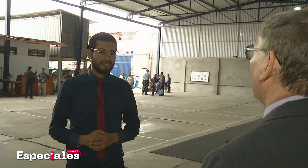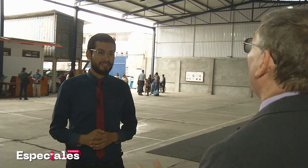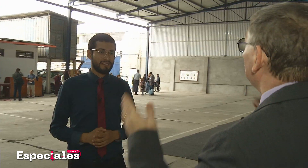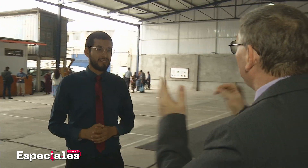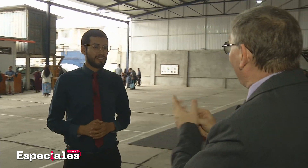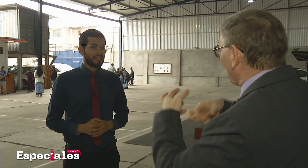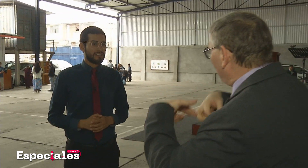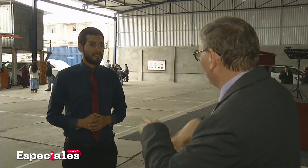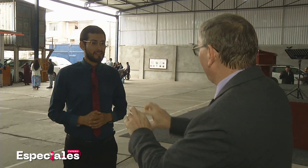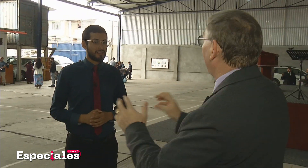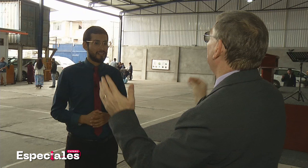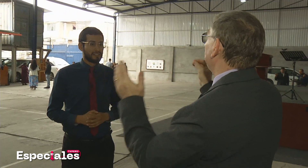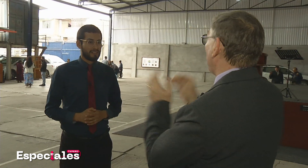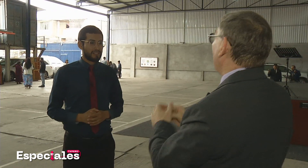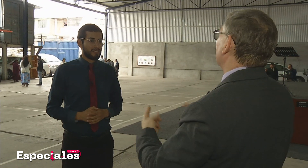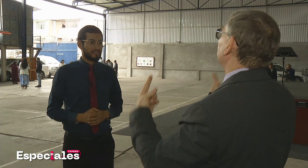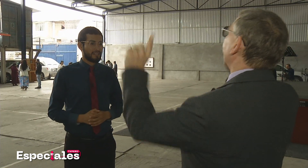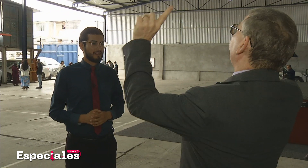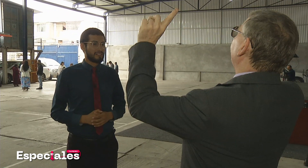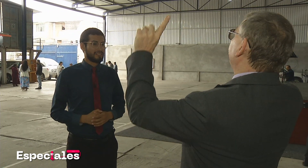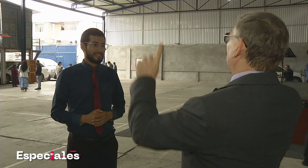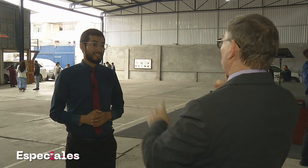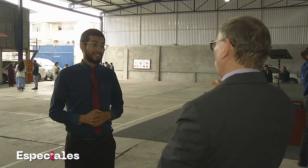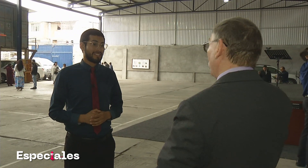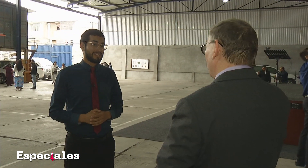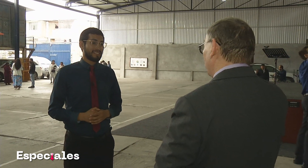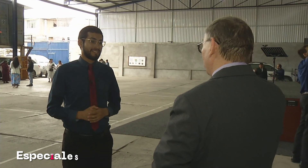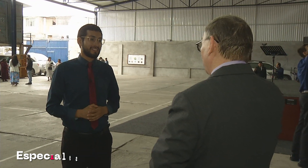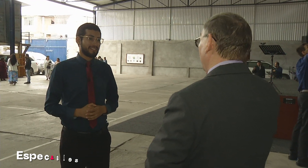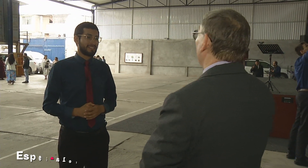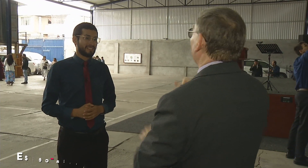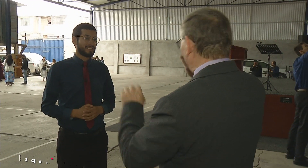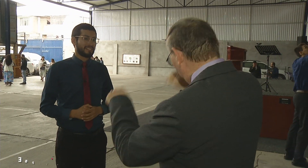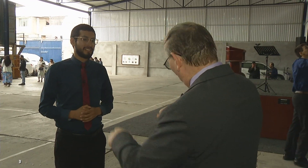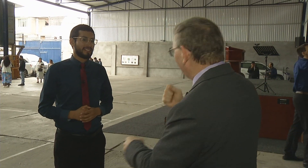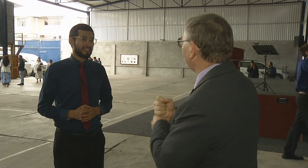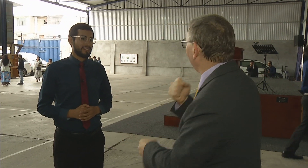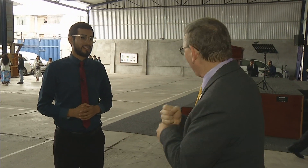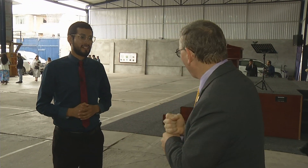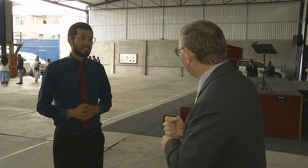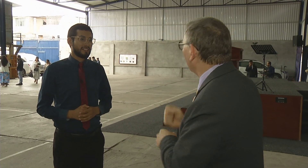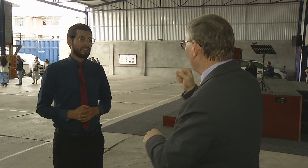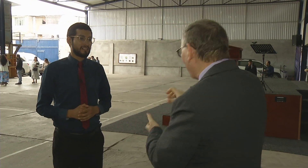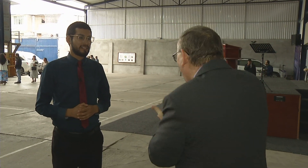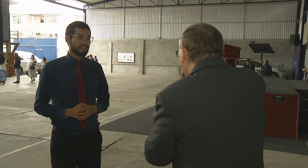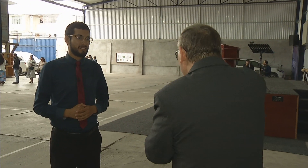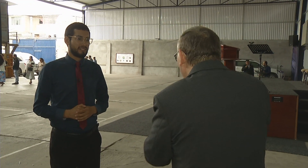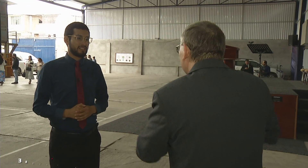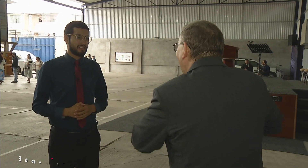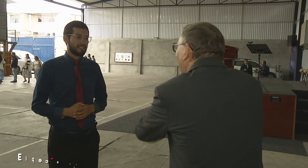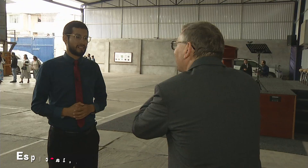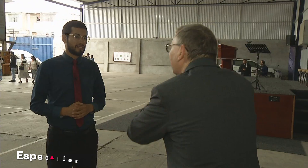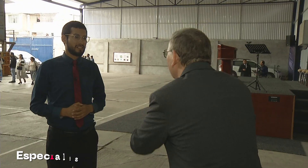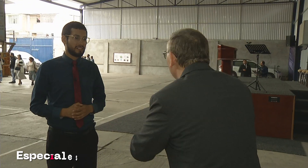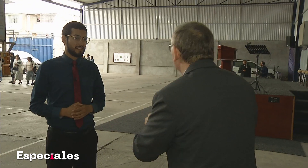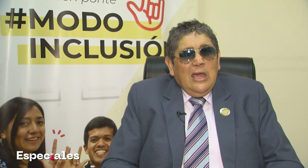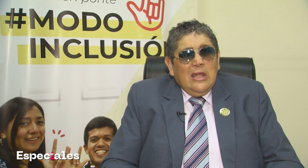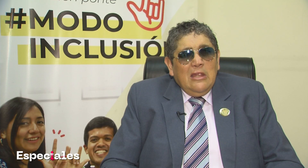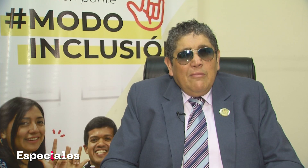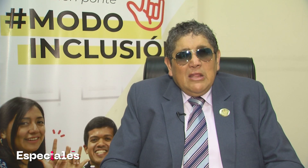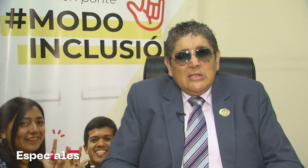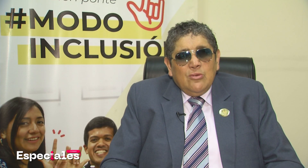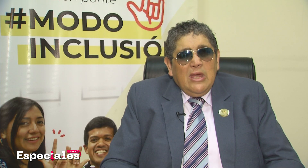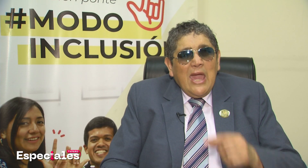o simplemente saber lo que acontece en el país o también conocer cuáles son las decisiones de Estado.